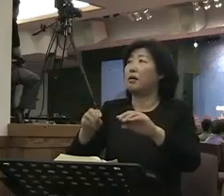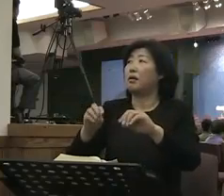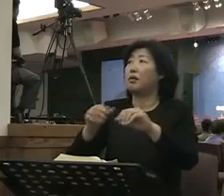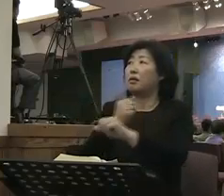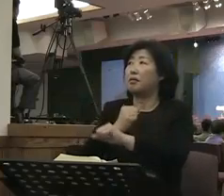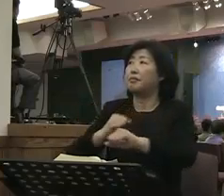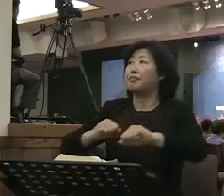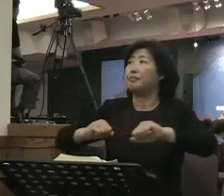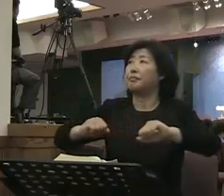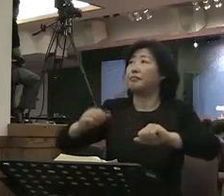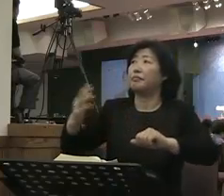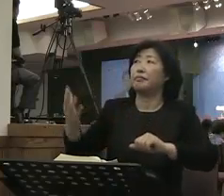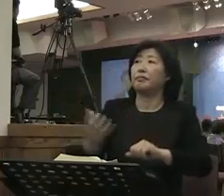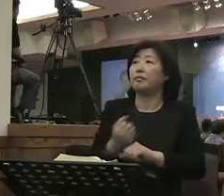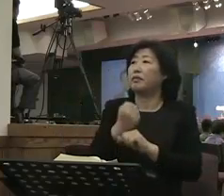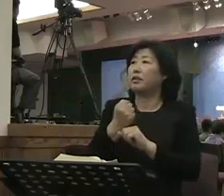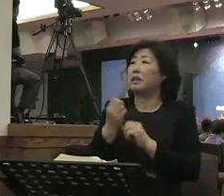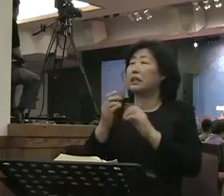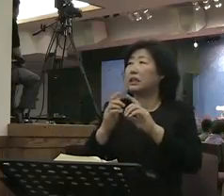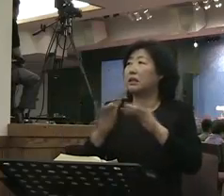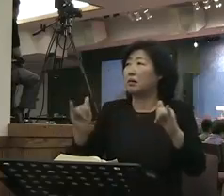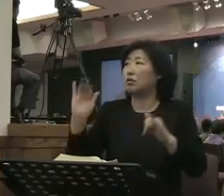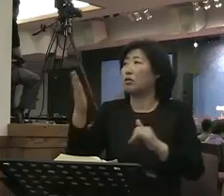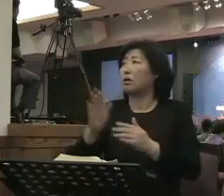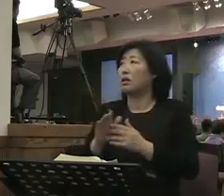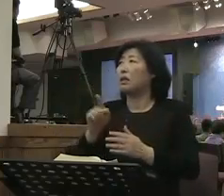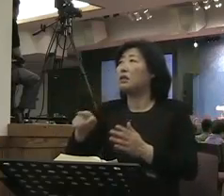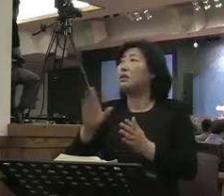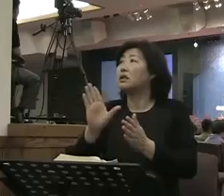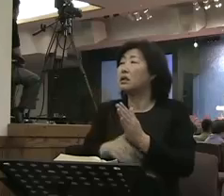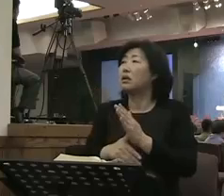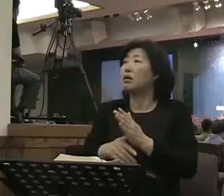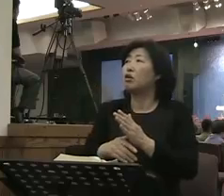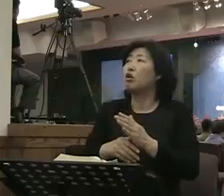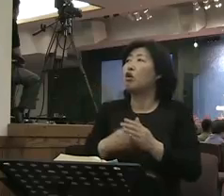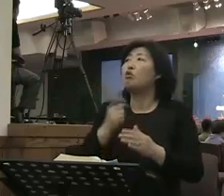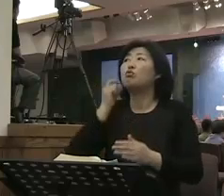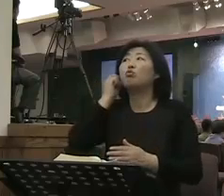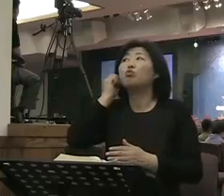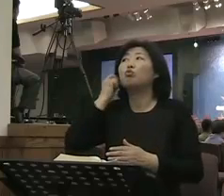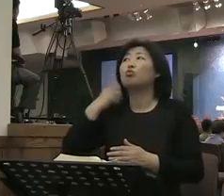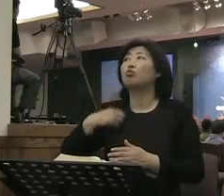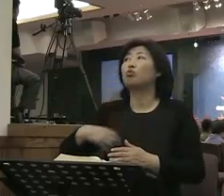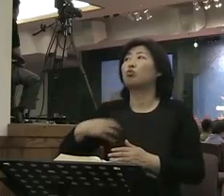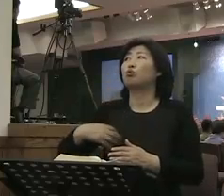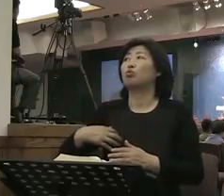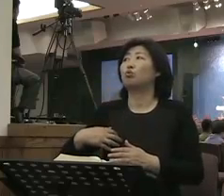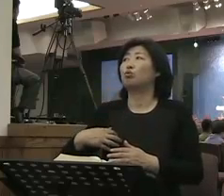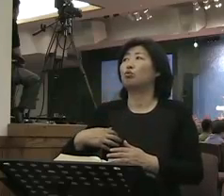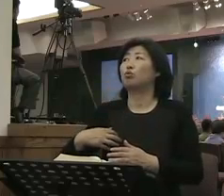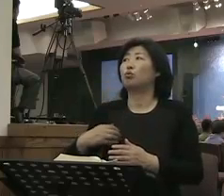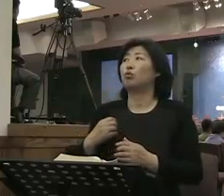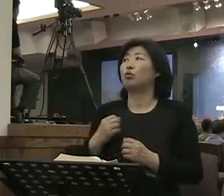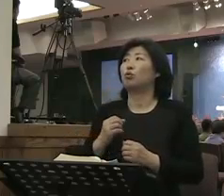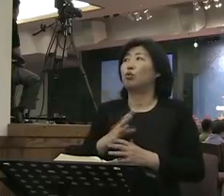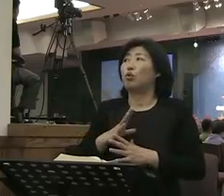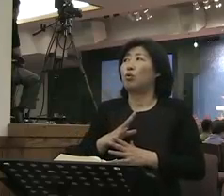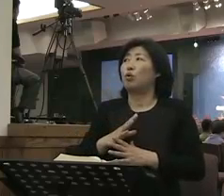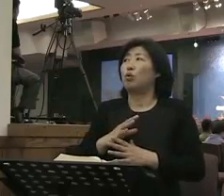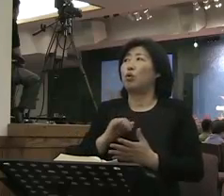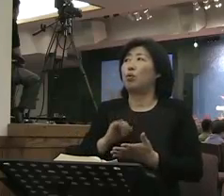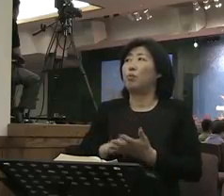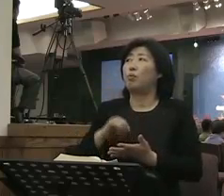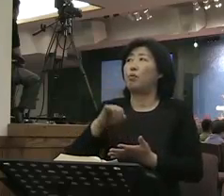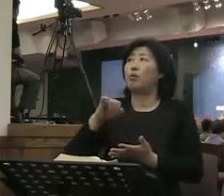누리는 사람이 됩니다. 근데 그때에 중국 땅에 놀라운 그 참사가 있었습니다. 그